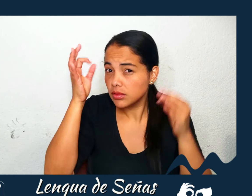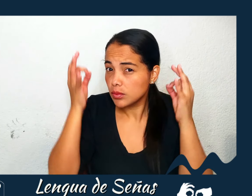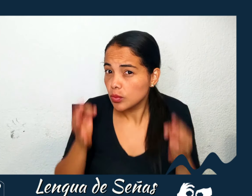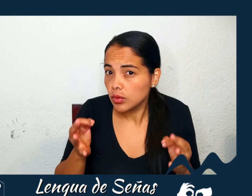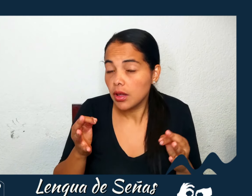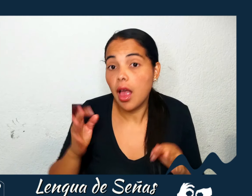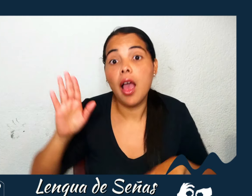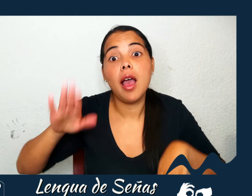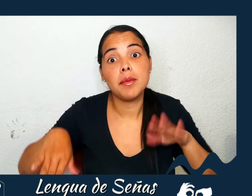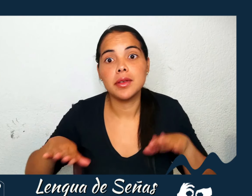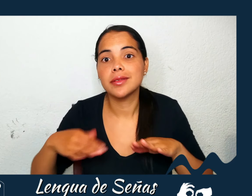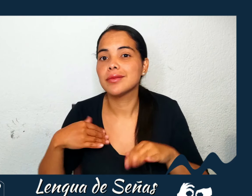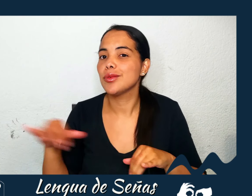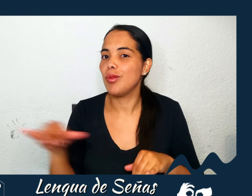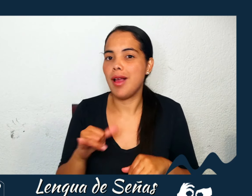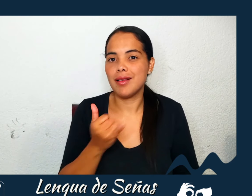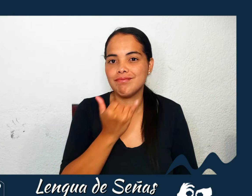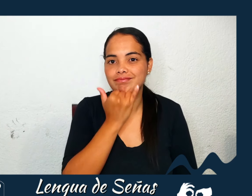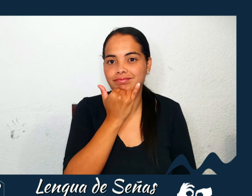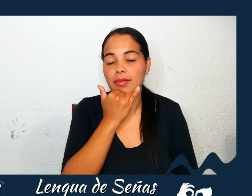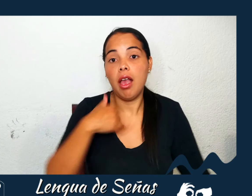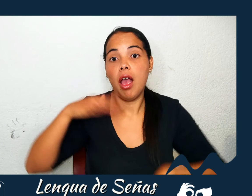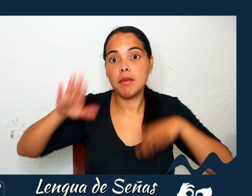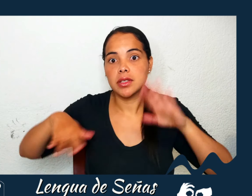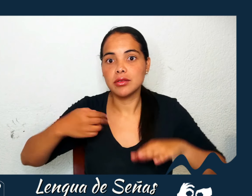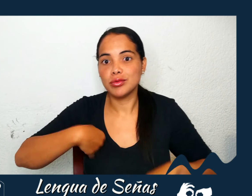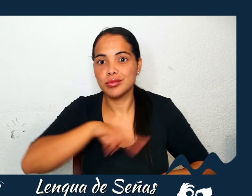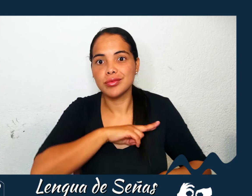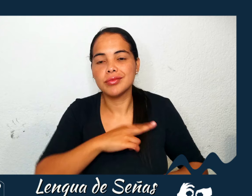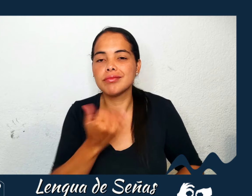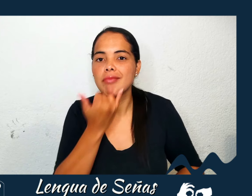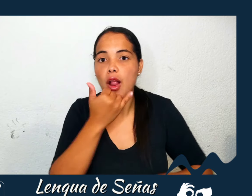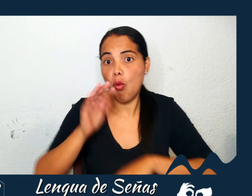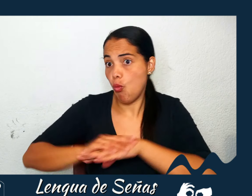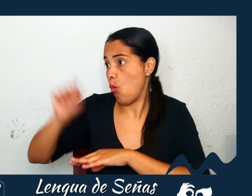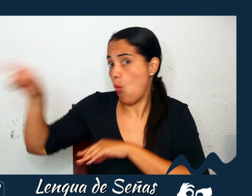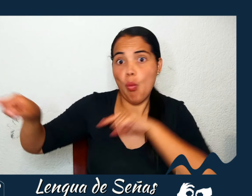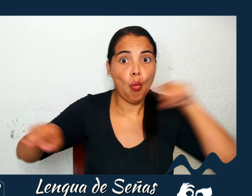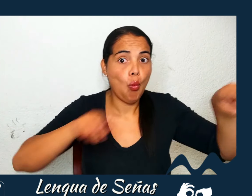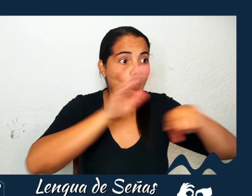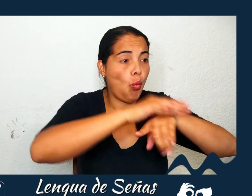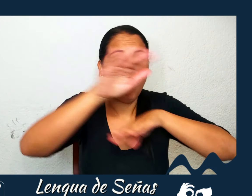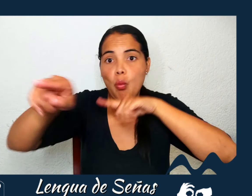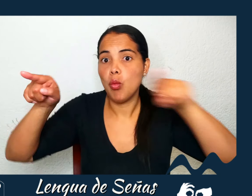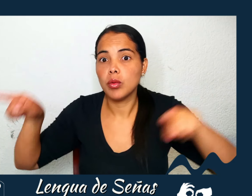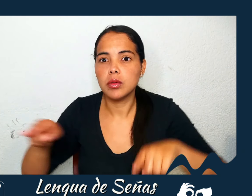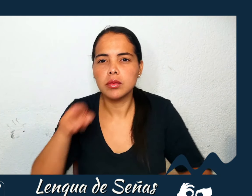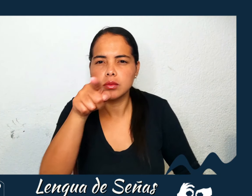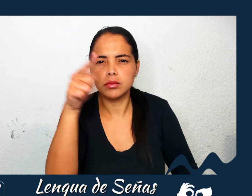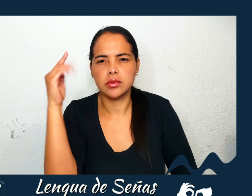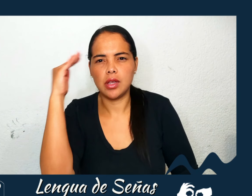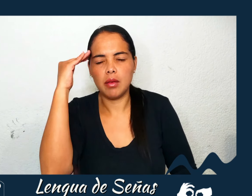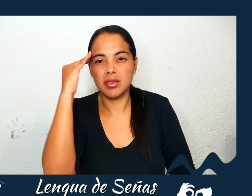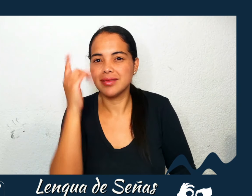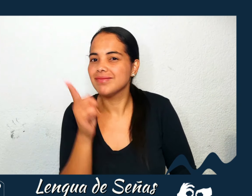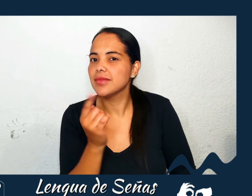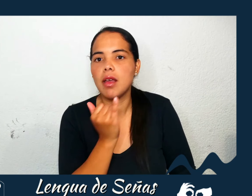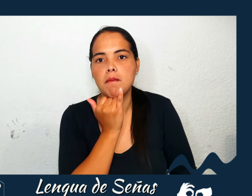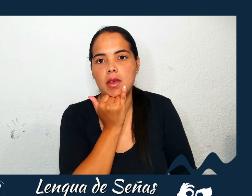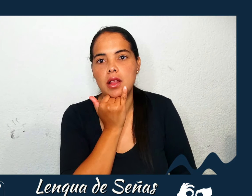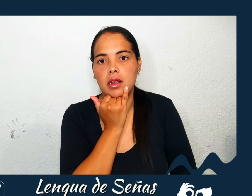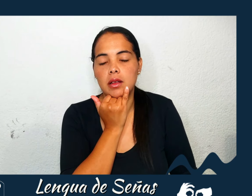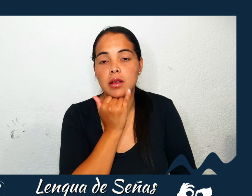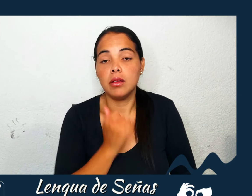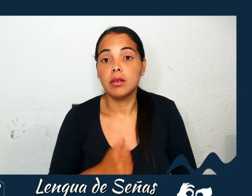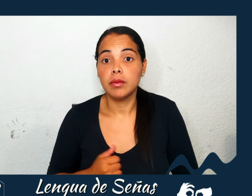Muchos de nosotros a veces emitimos juicios sin darnos cuenta que estamos cometiendo un grave error por no conocer